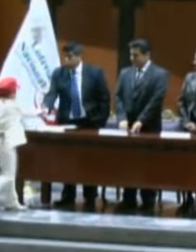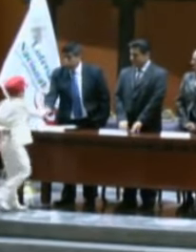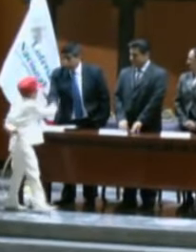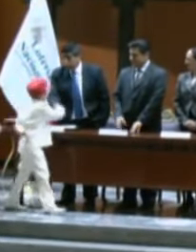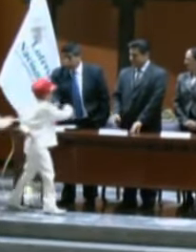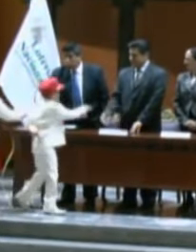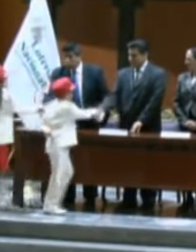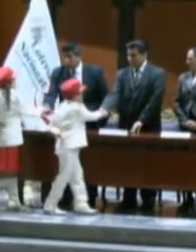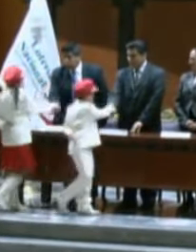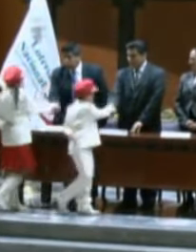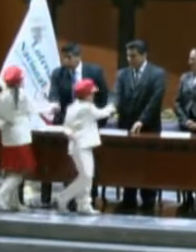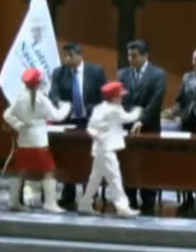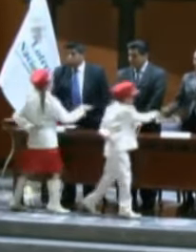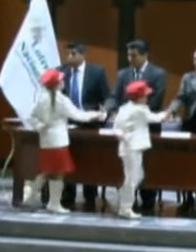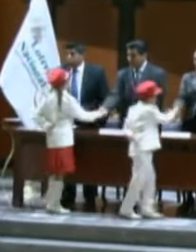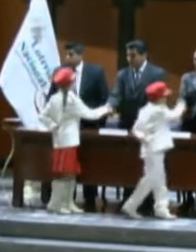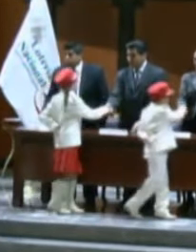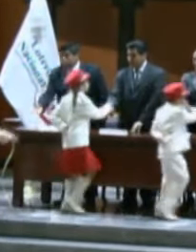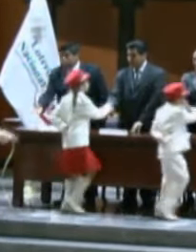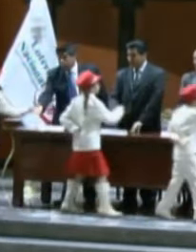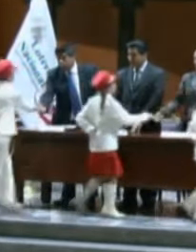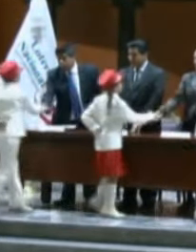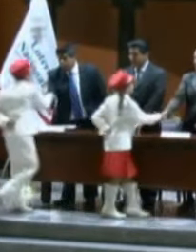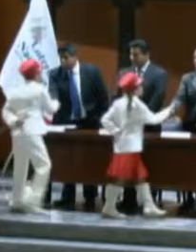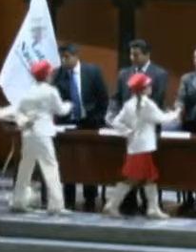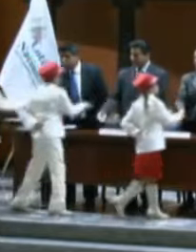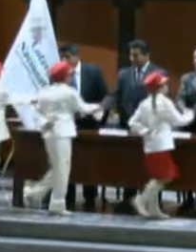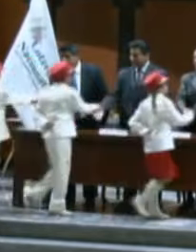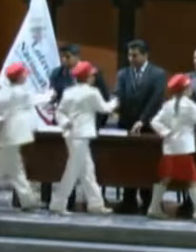presidium Buenas noches buenas noches